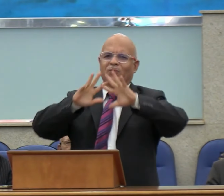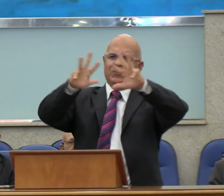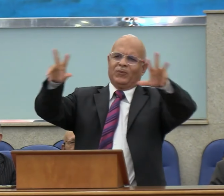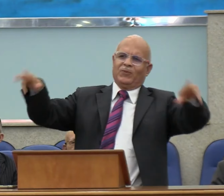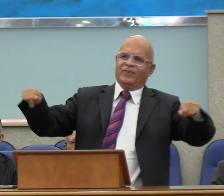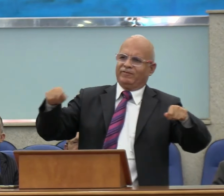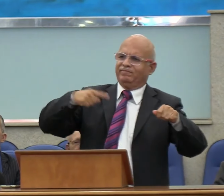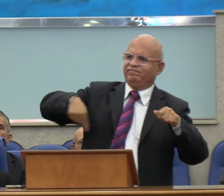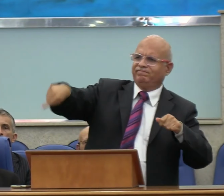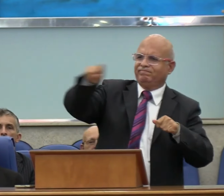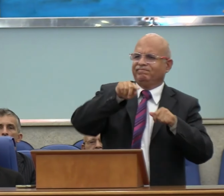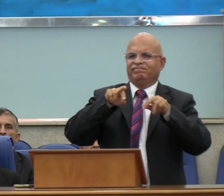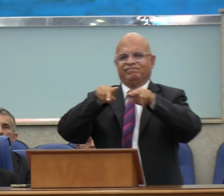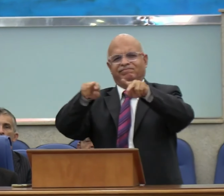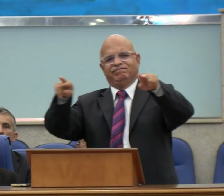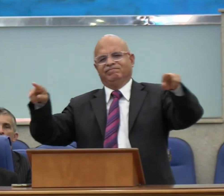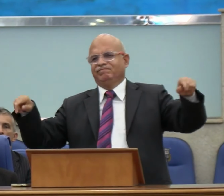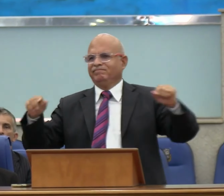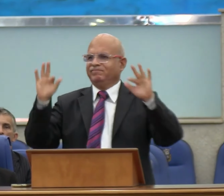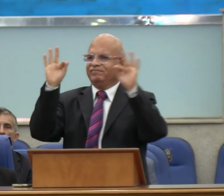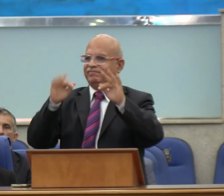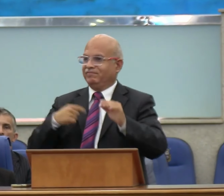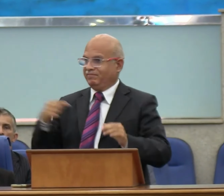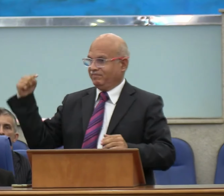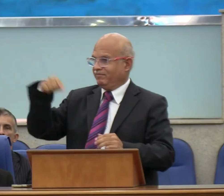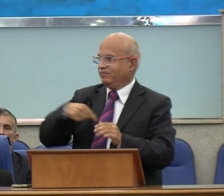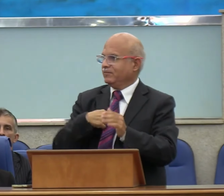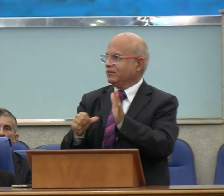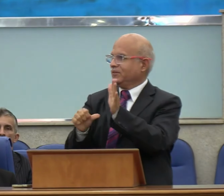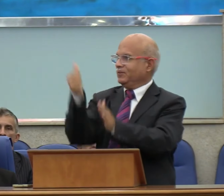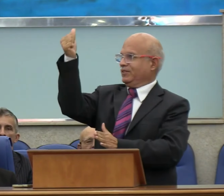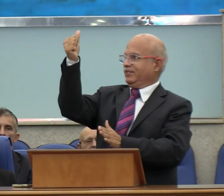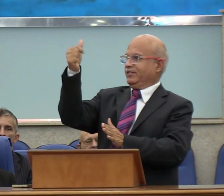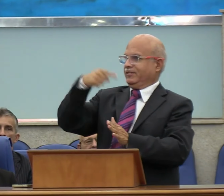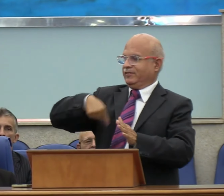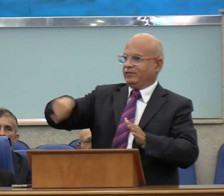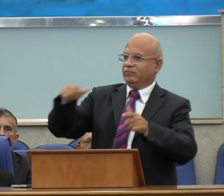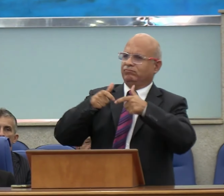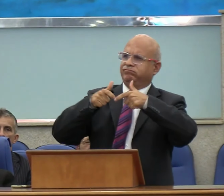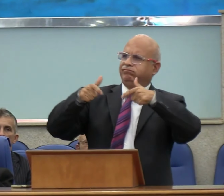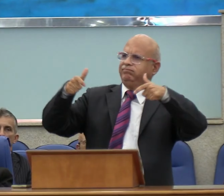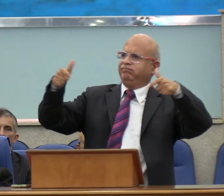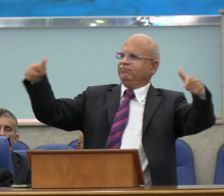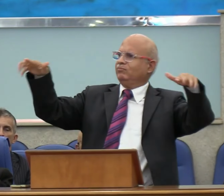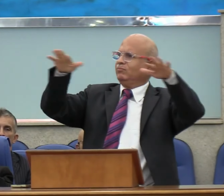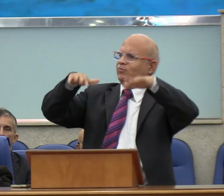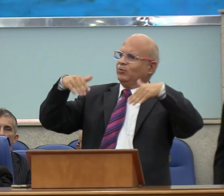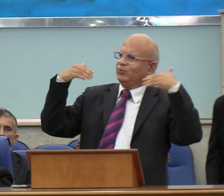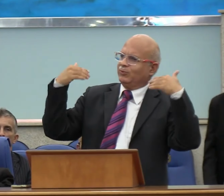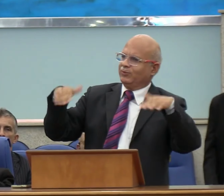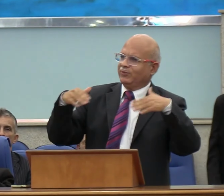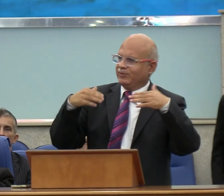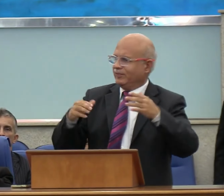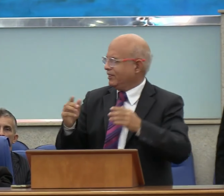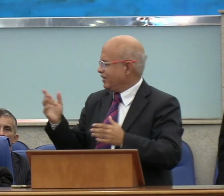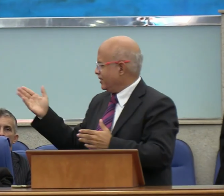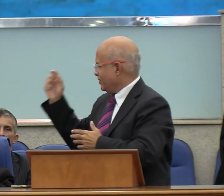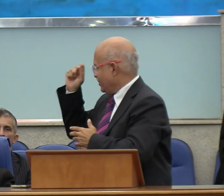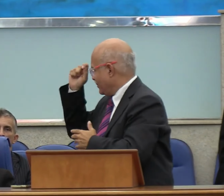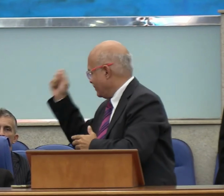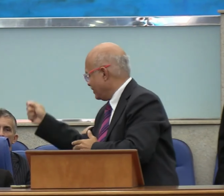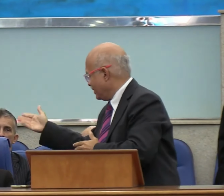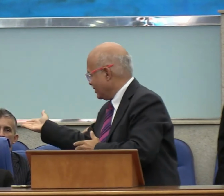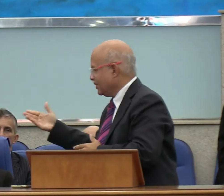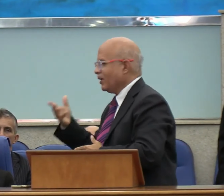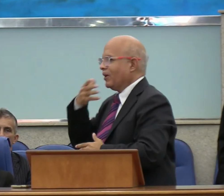Estou muito feliz de estar aqui, que Deus possa abençoar cada um de vocês, meus irmãos. Estou muito feliz, principalmente pela primeira